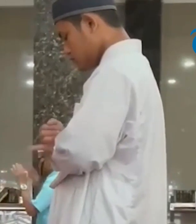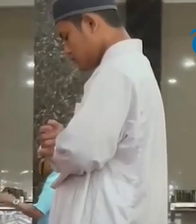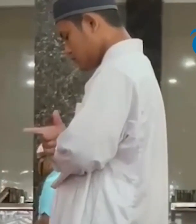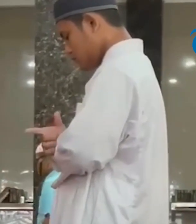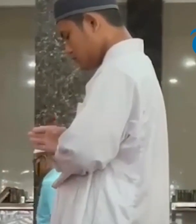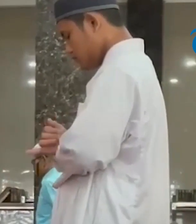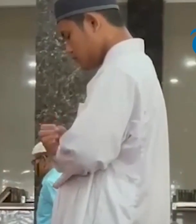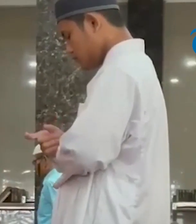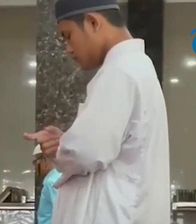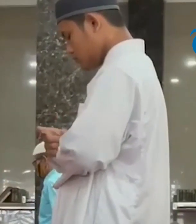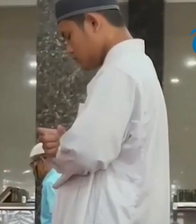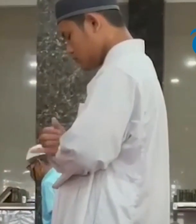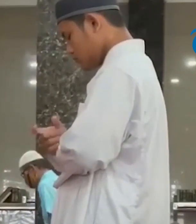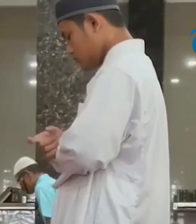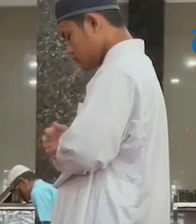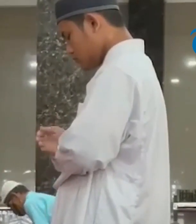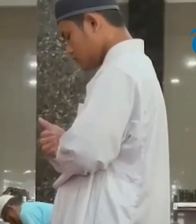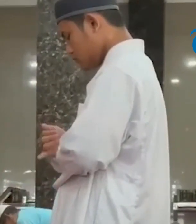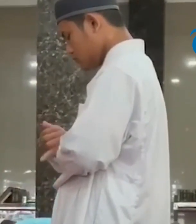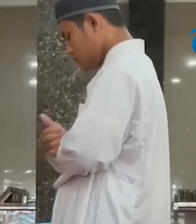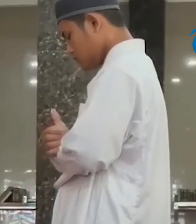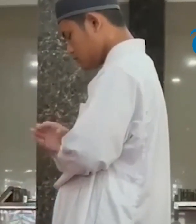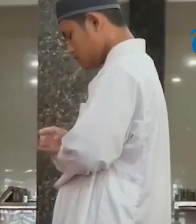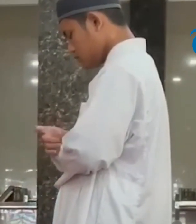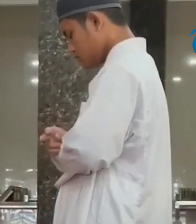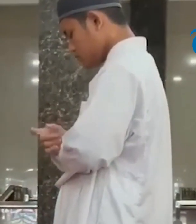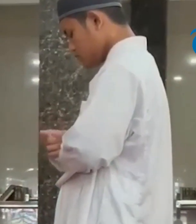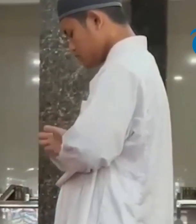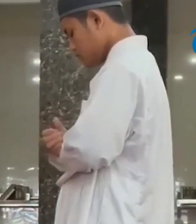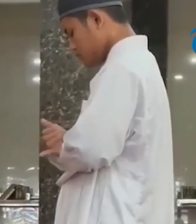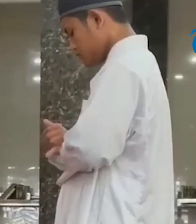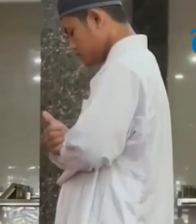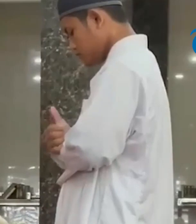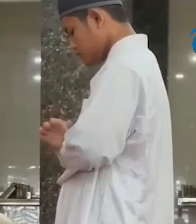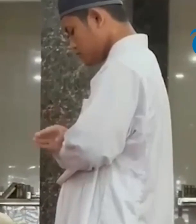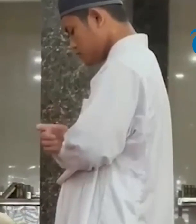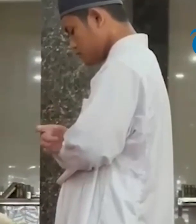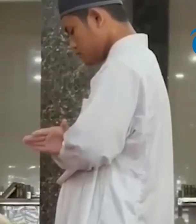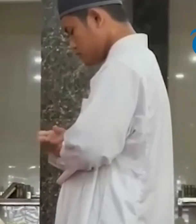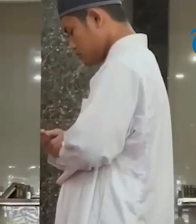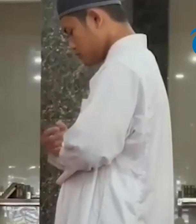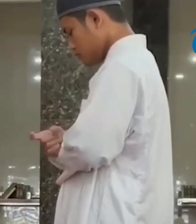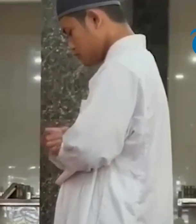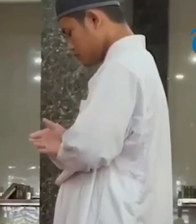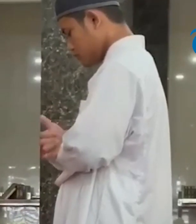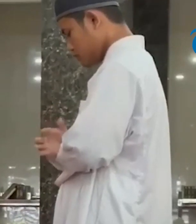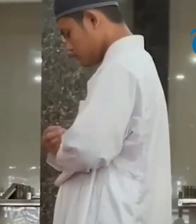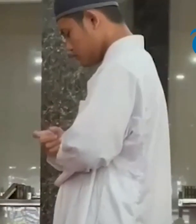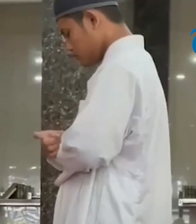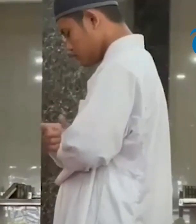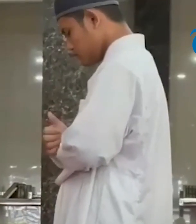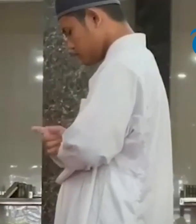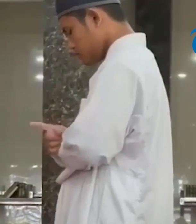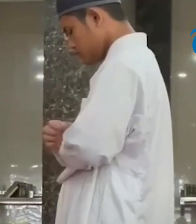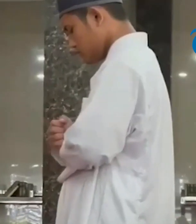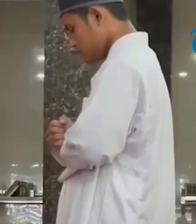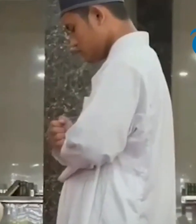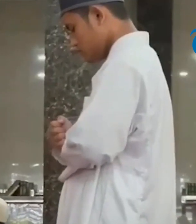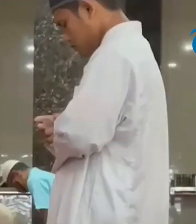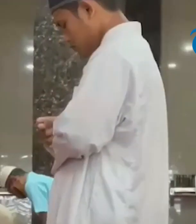rukun qauli rukun salat yang bacaannya harus terdengar telinga kita sendiri sejatinya Kita bisa banyak belajar dari mereka jika mereka yang sebenarnya Allah